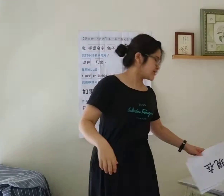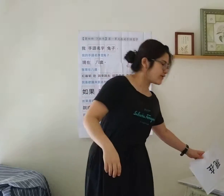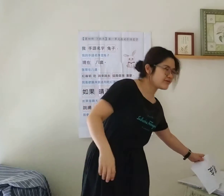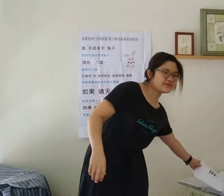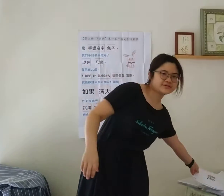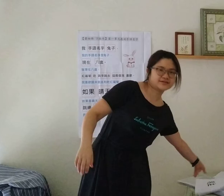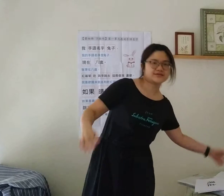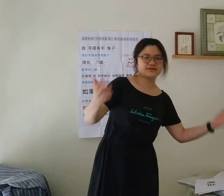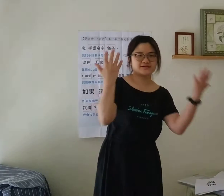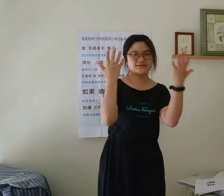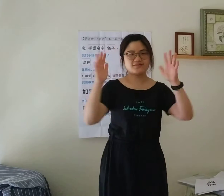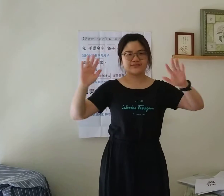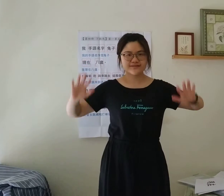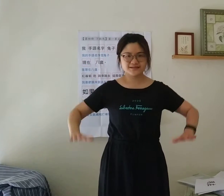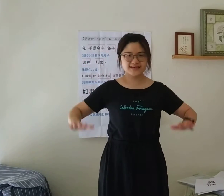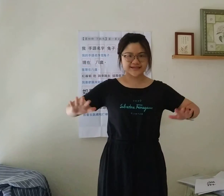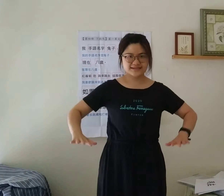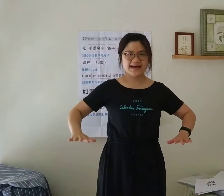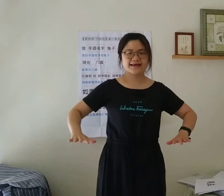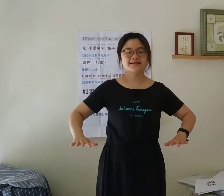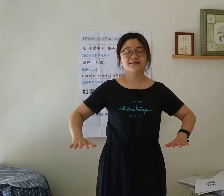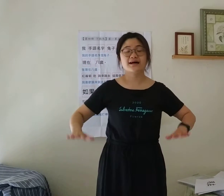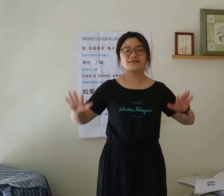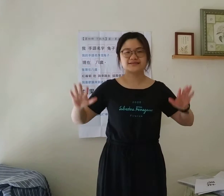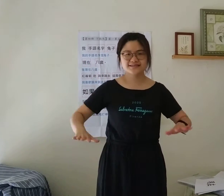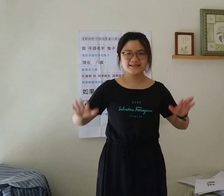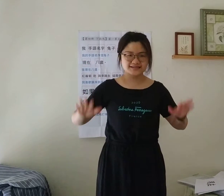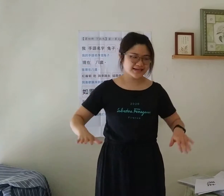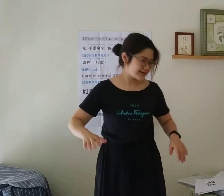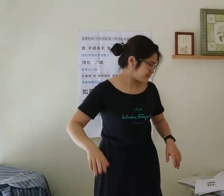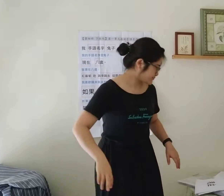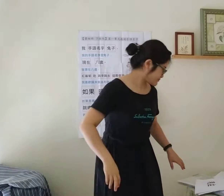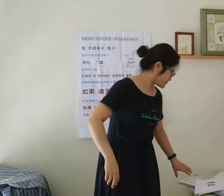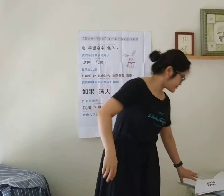手，手现在，很好，现在。